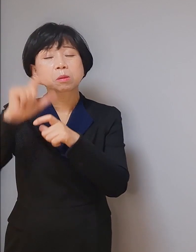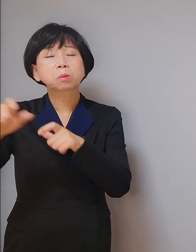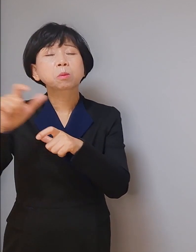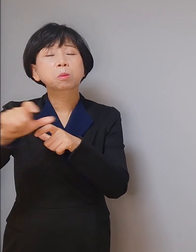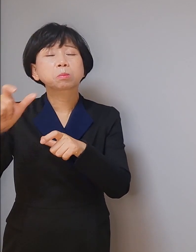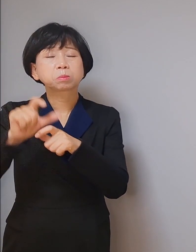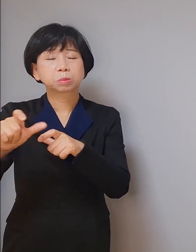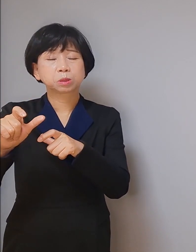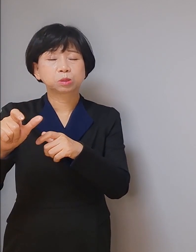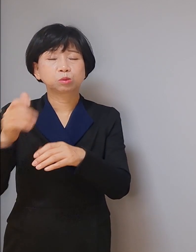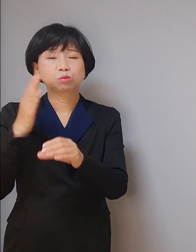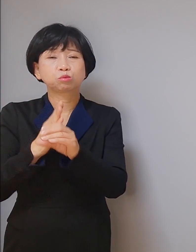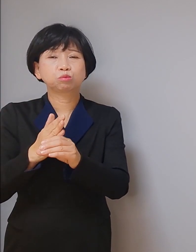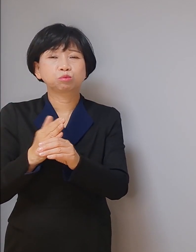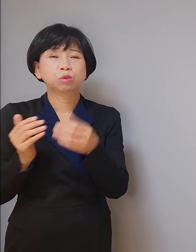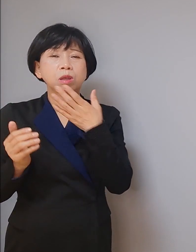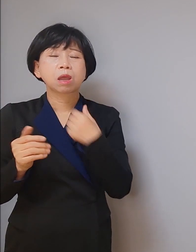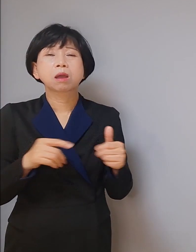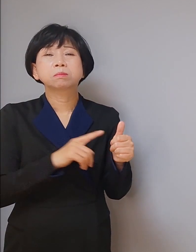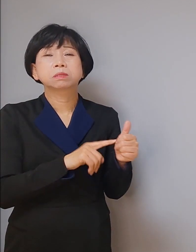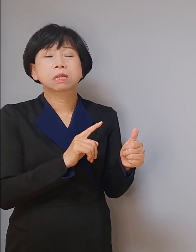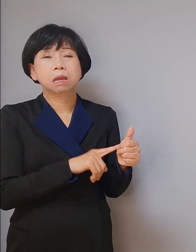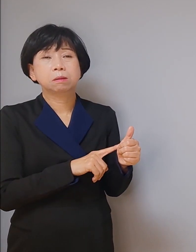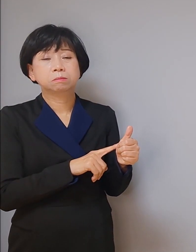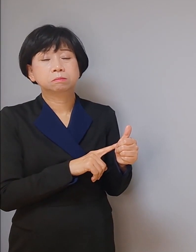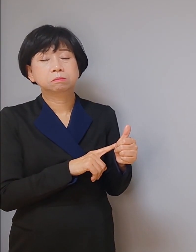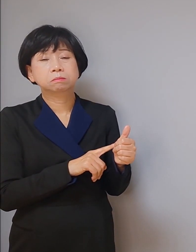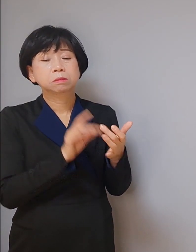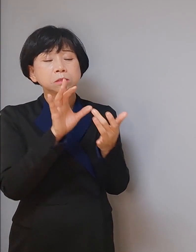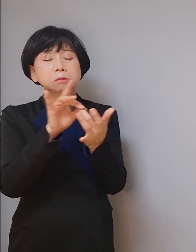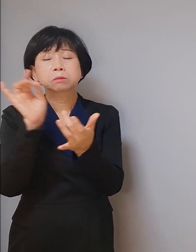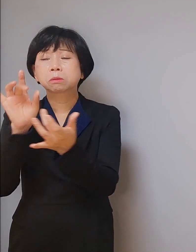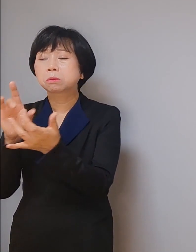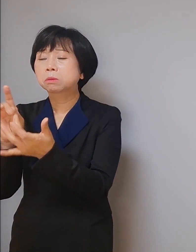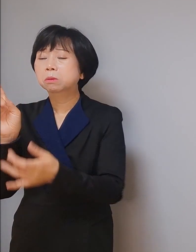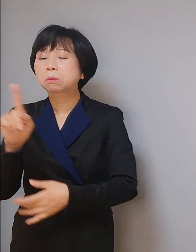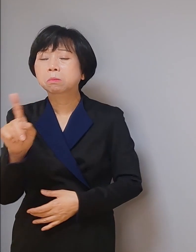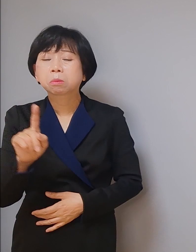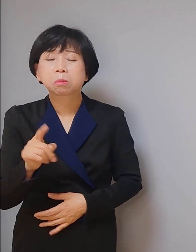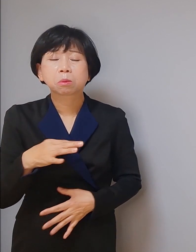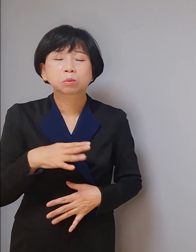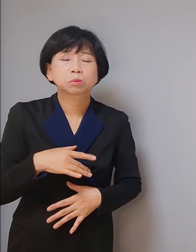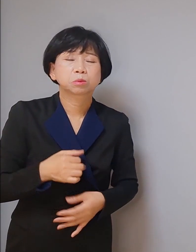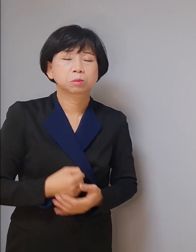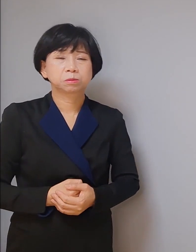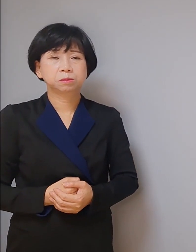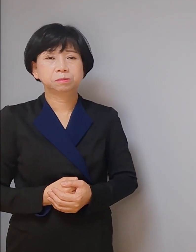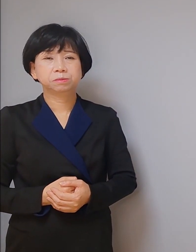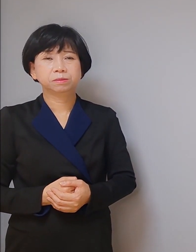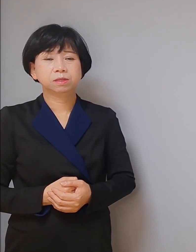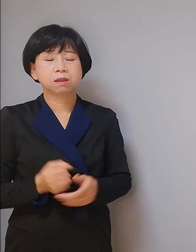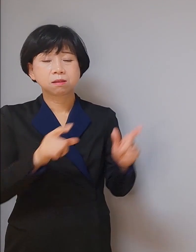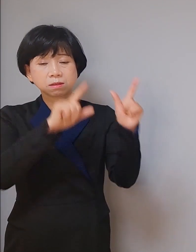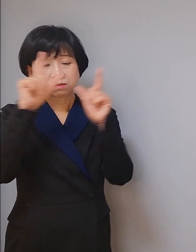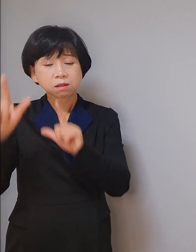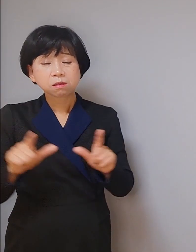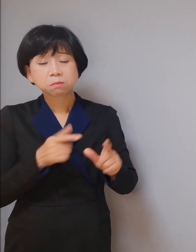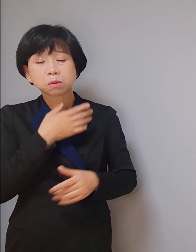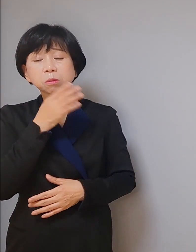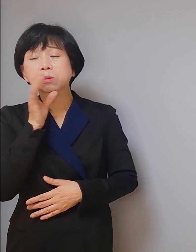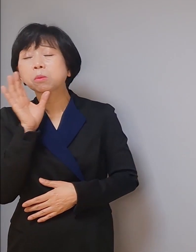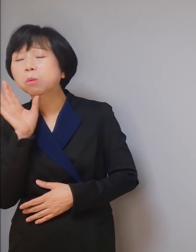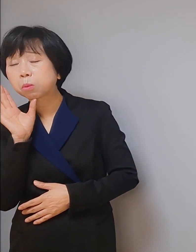거예요. 어떤 선택을 해야 하나 두렵기만 합니다. 젊은 인생을 살아가면서, 때로는 노년의